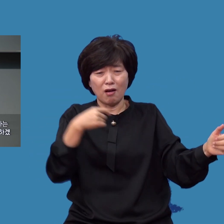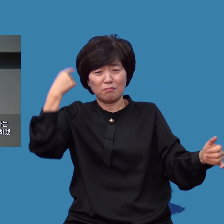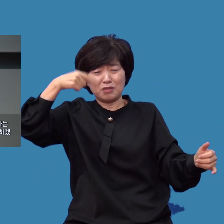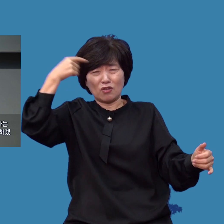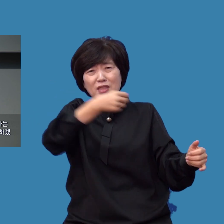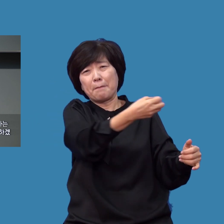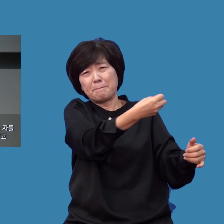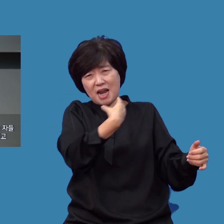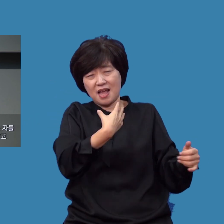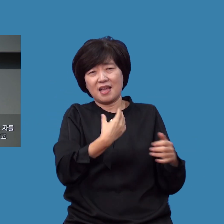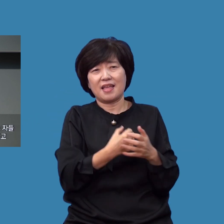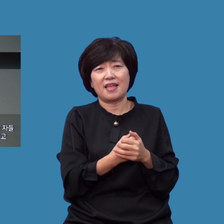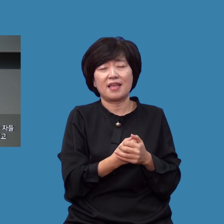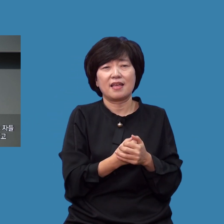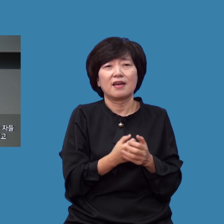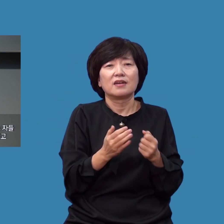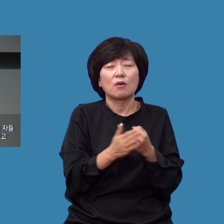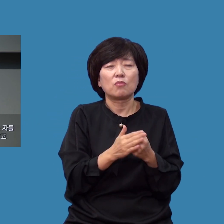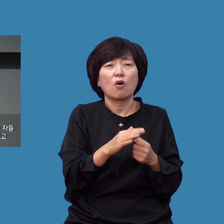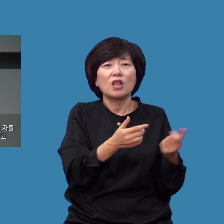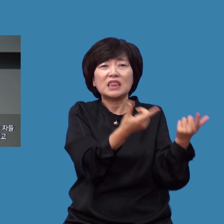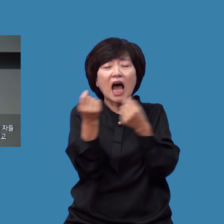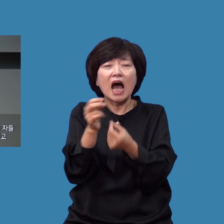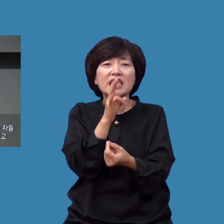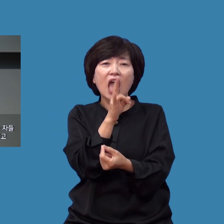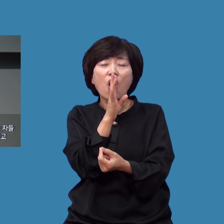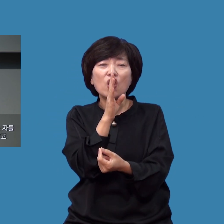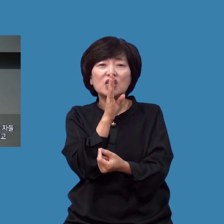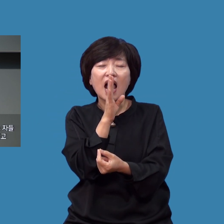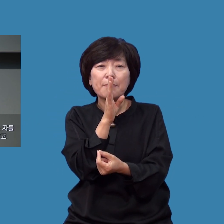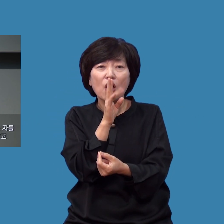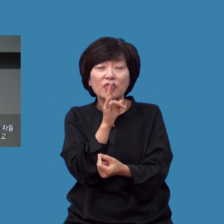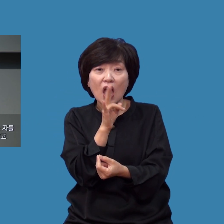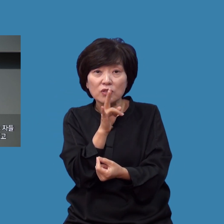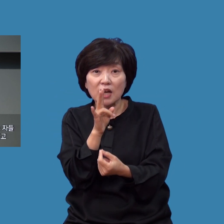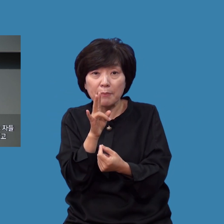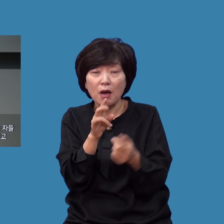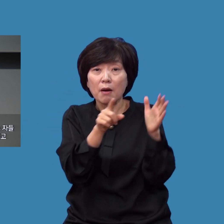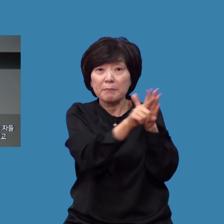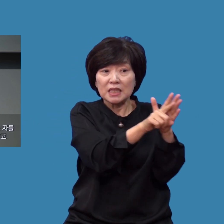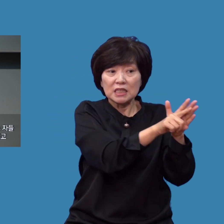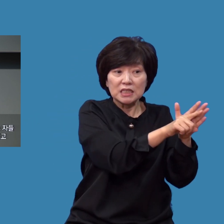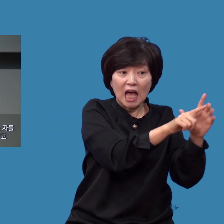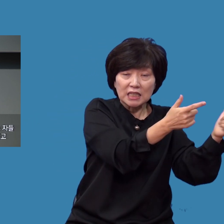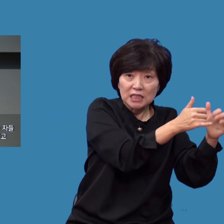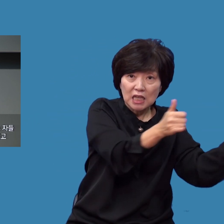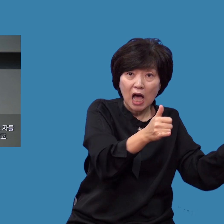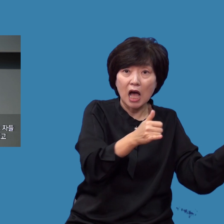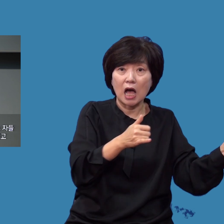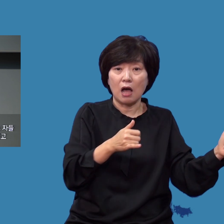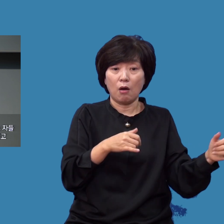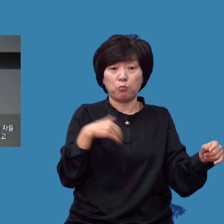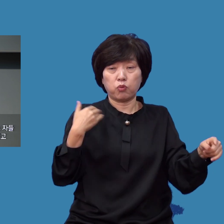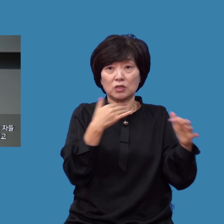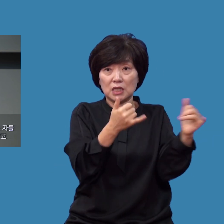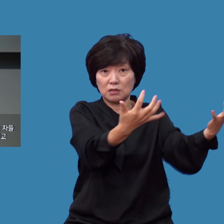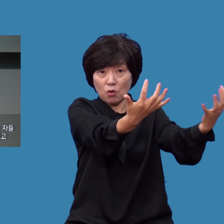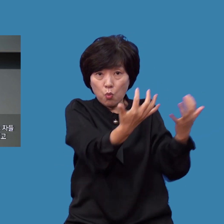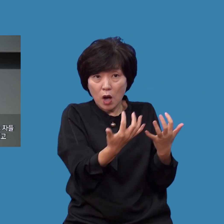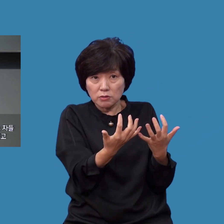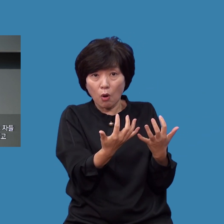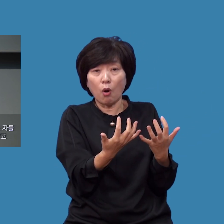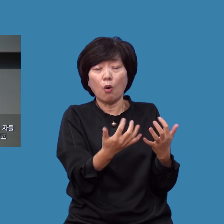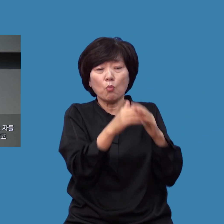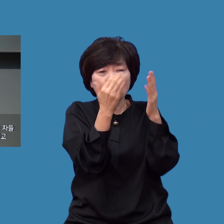미쳤다 하지 아니하겠느냐. 그러나 다 예언을 하면 믿지 아니하는 자들이나 알지 못하는 자들이 들어와서 모든 사람에게